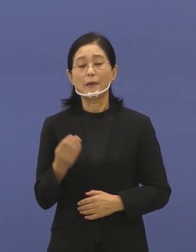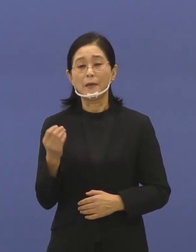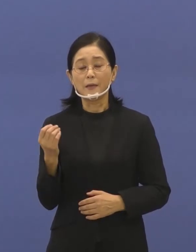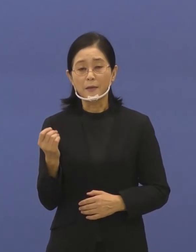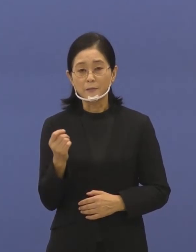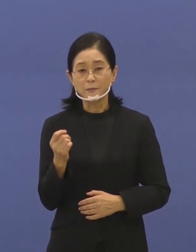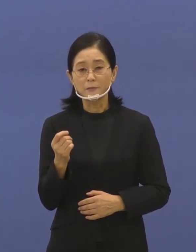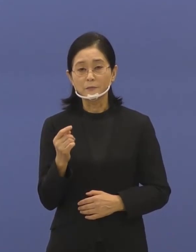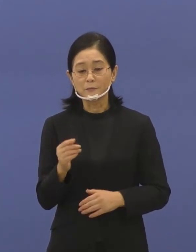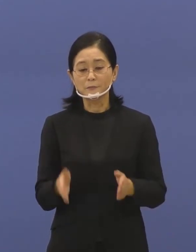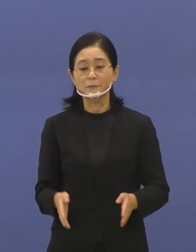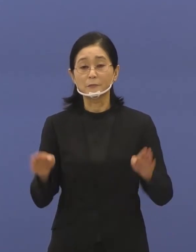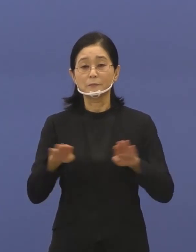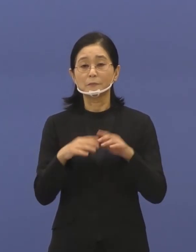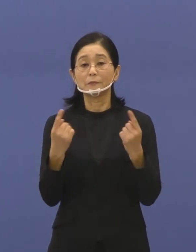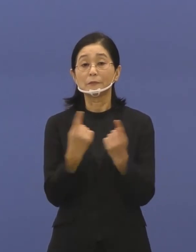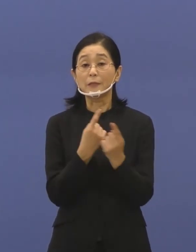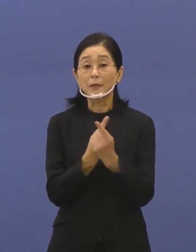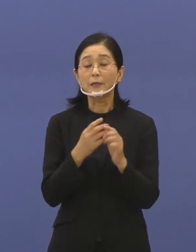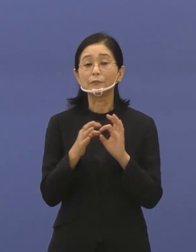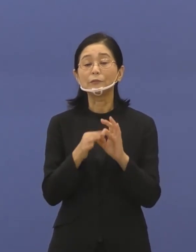ればいいに越したことはないんですけれども